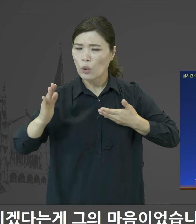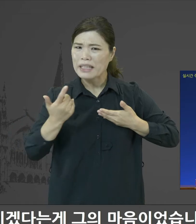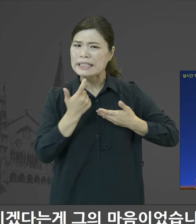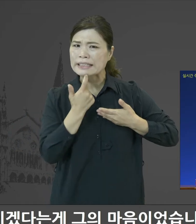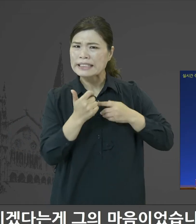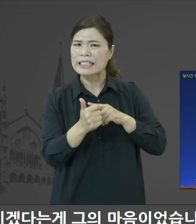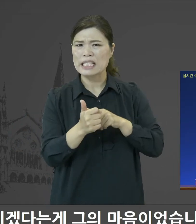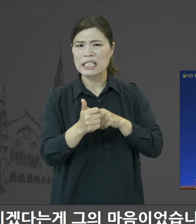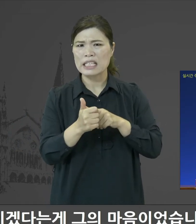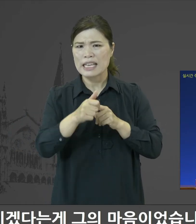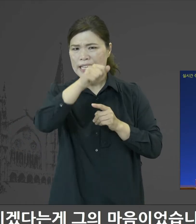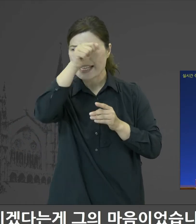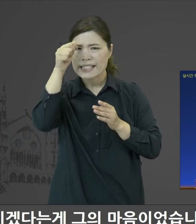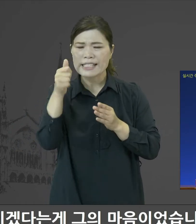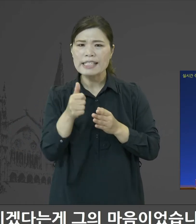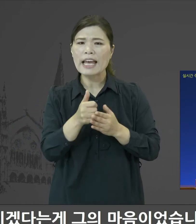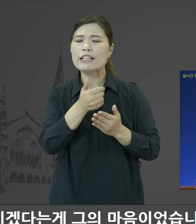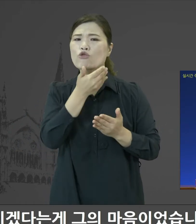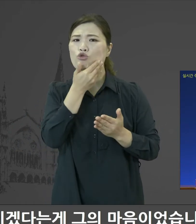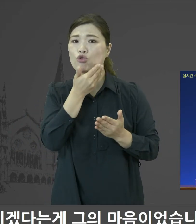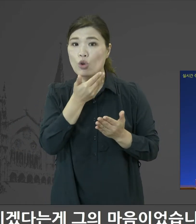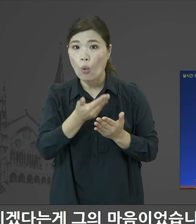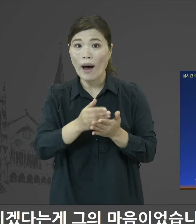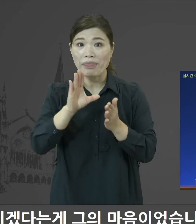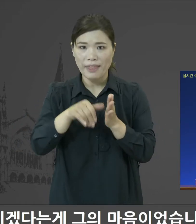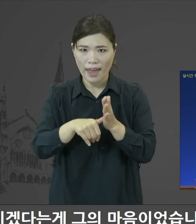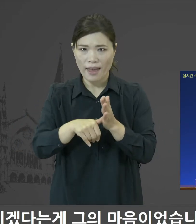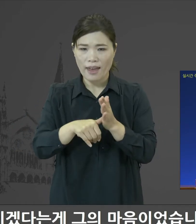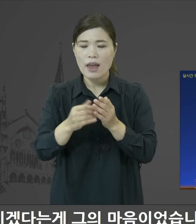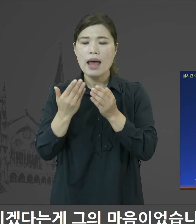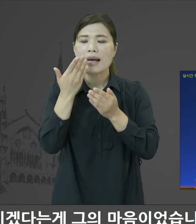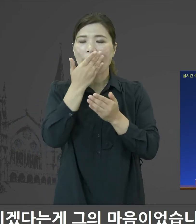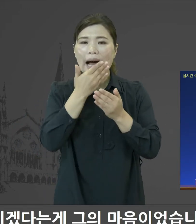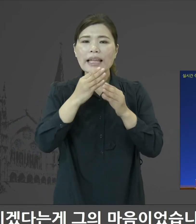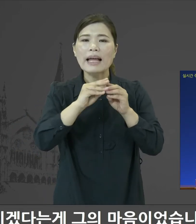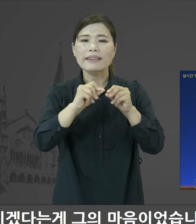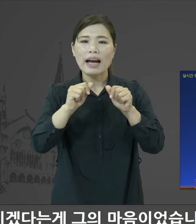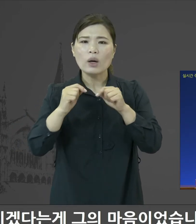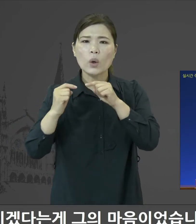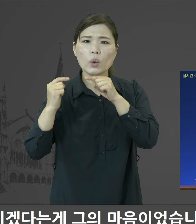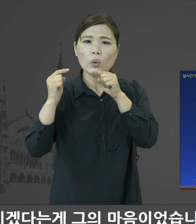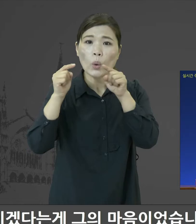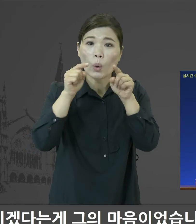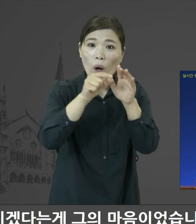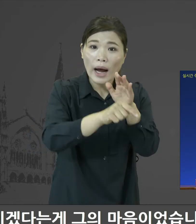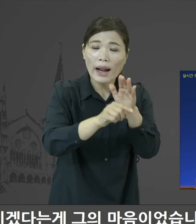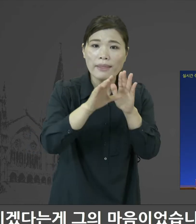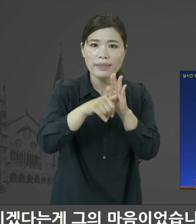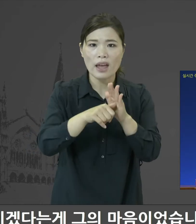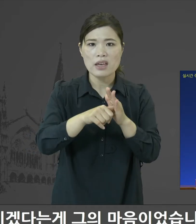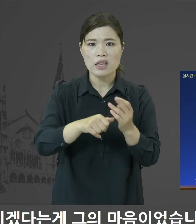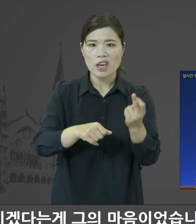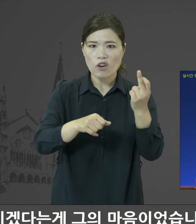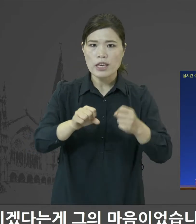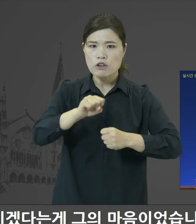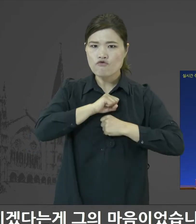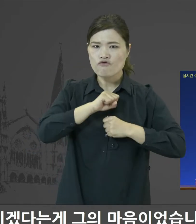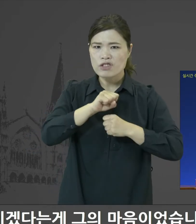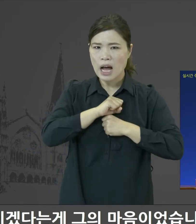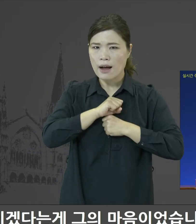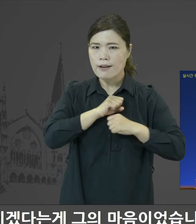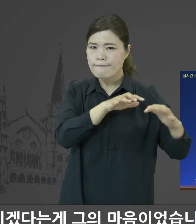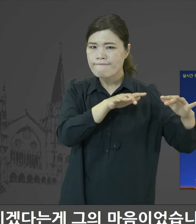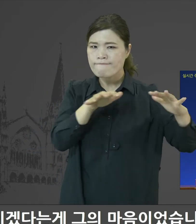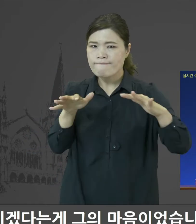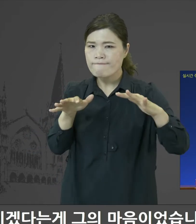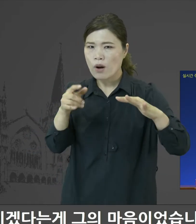가장 중요한 순간을 맞이하여 가나안 땅으로 돌아가면서 형이 군사를 이끌고 나온다는 생각에